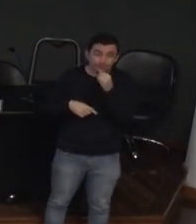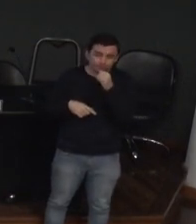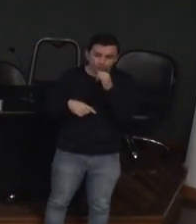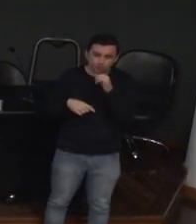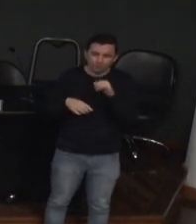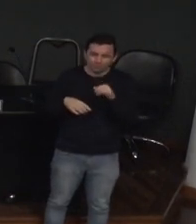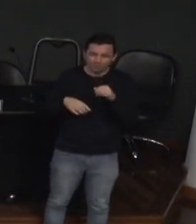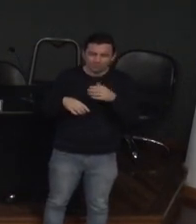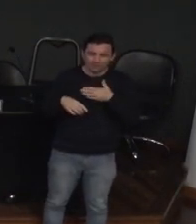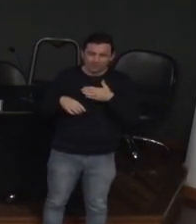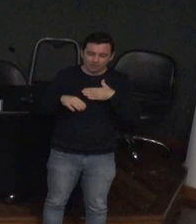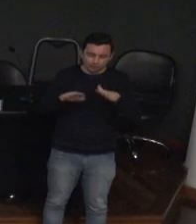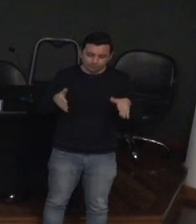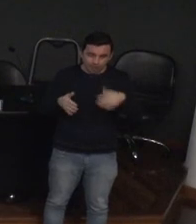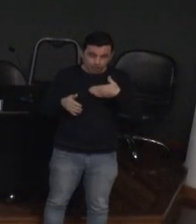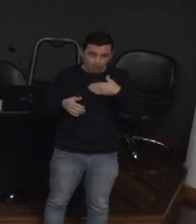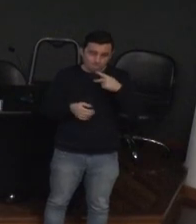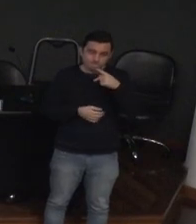fácil.